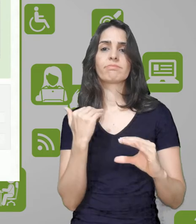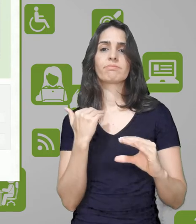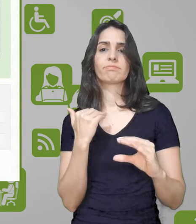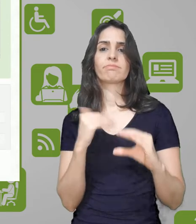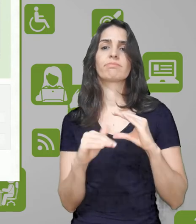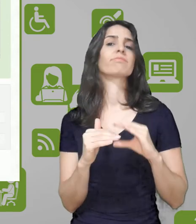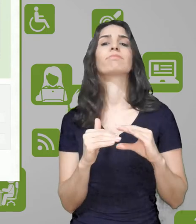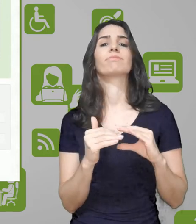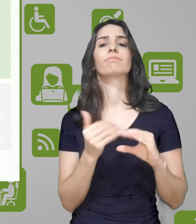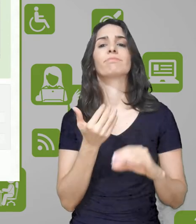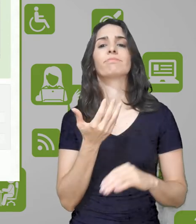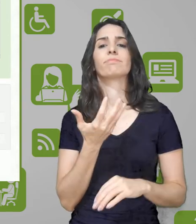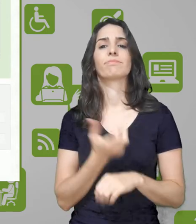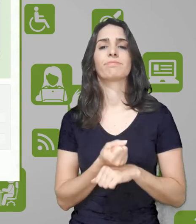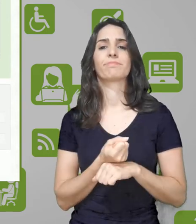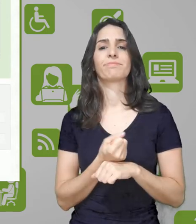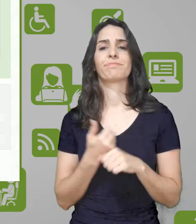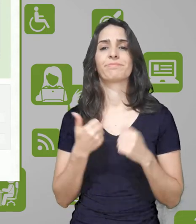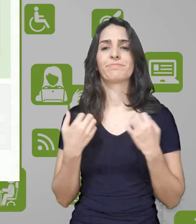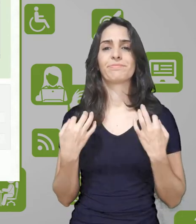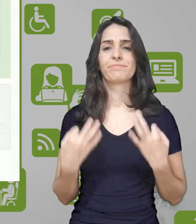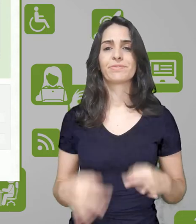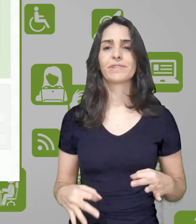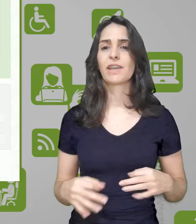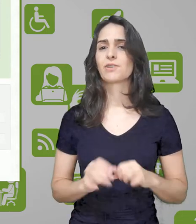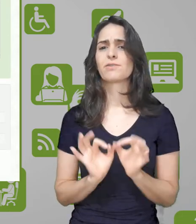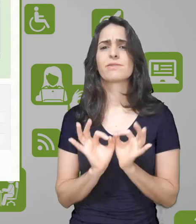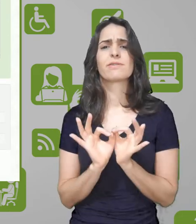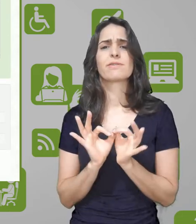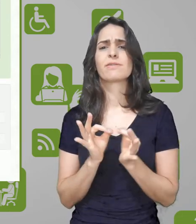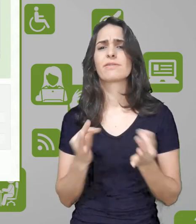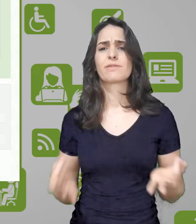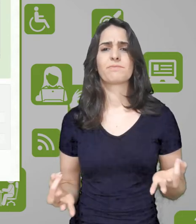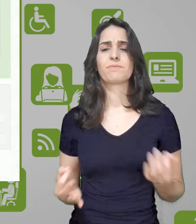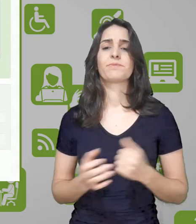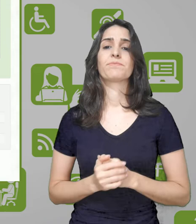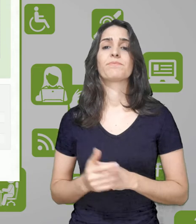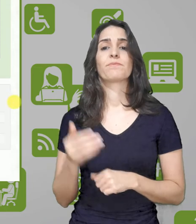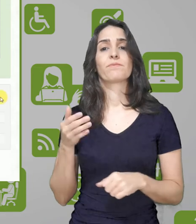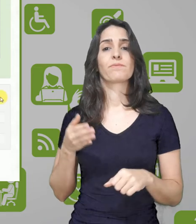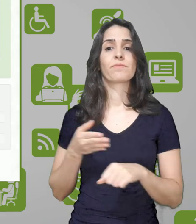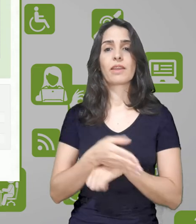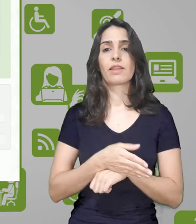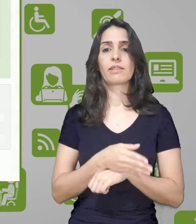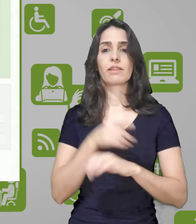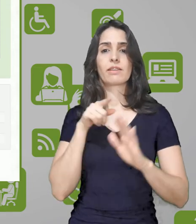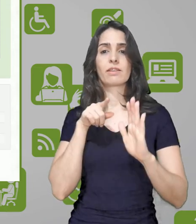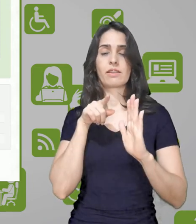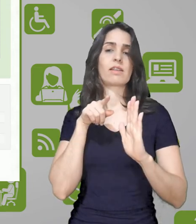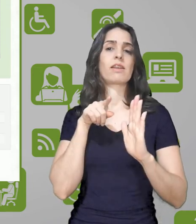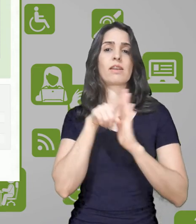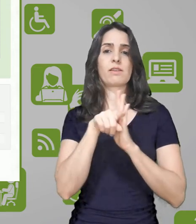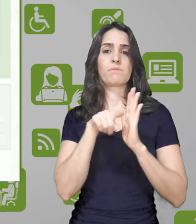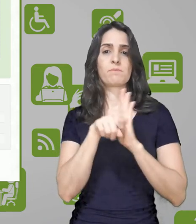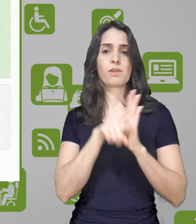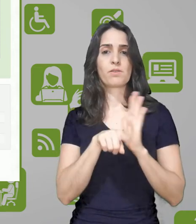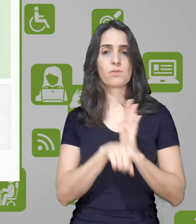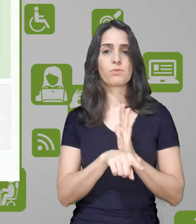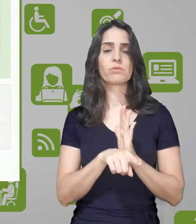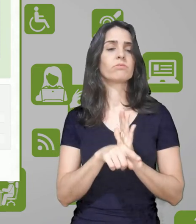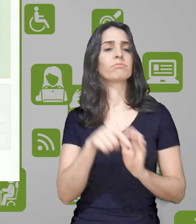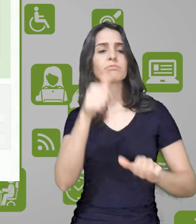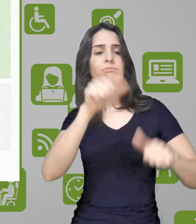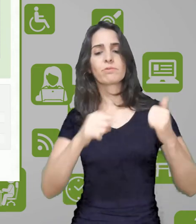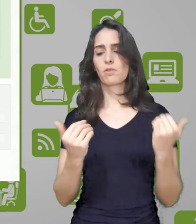clicar em dela farra Tá certo então é bem simples né você acessa questão faz seu